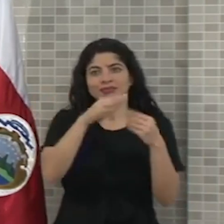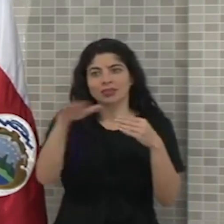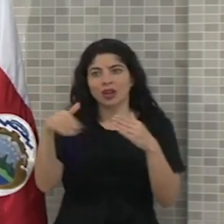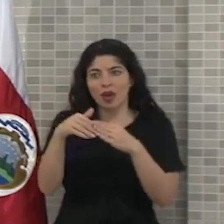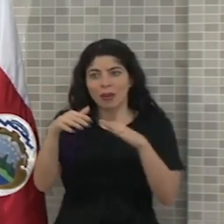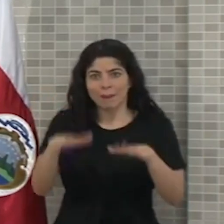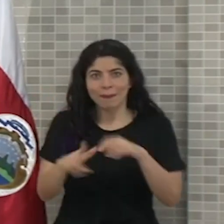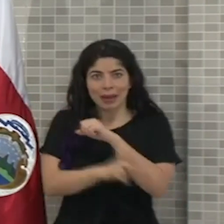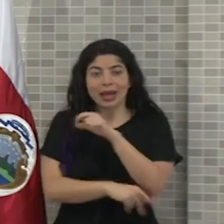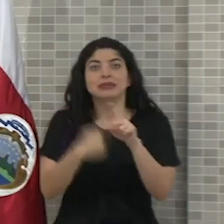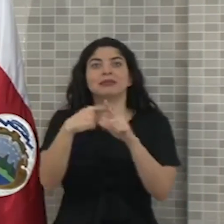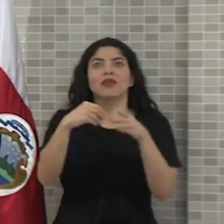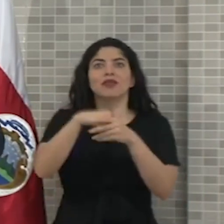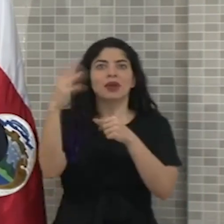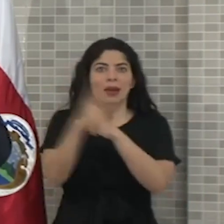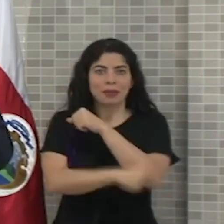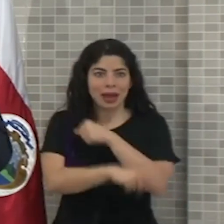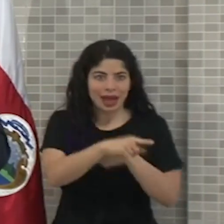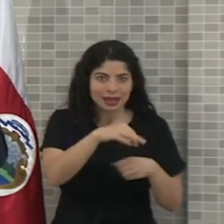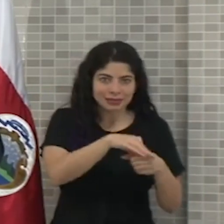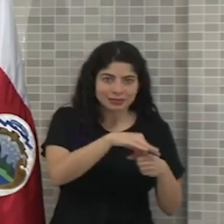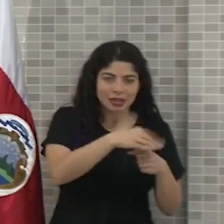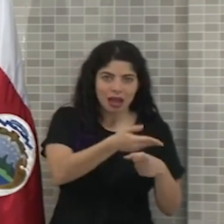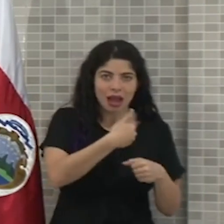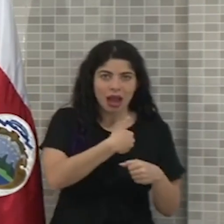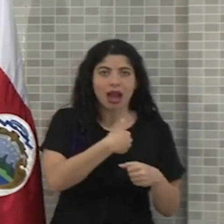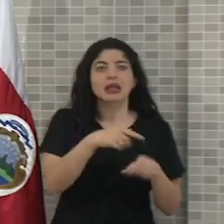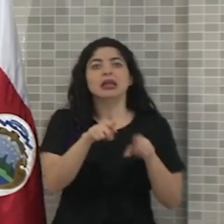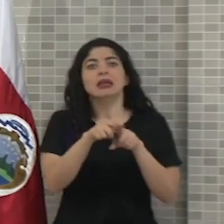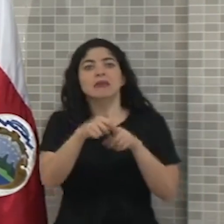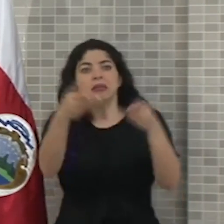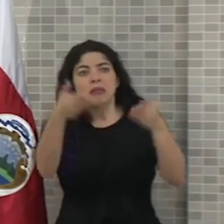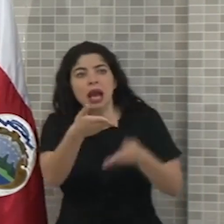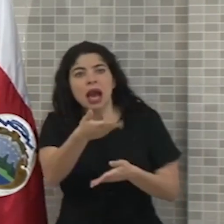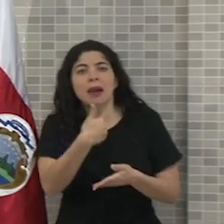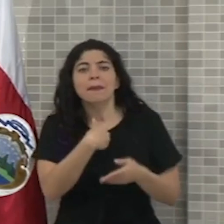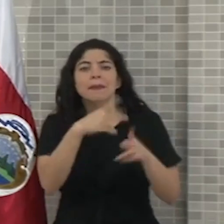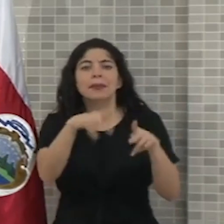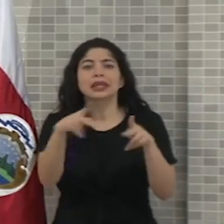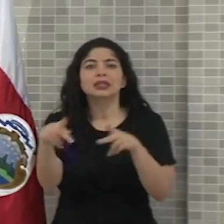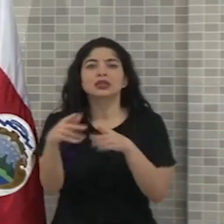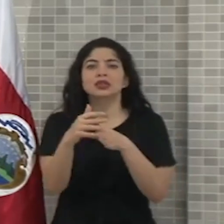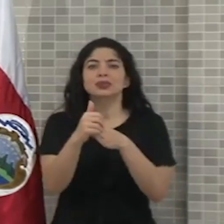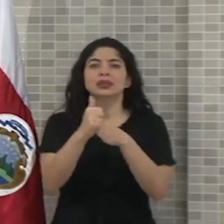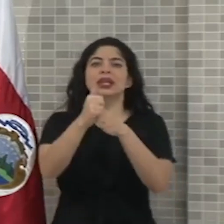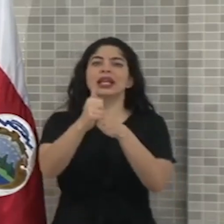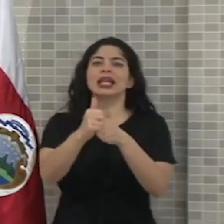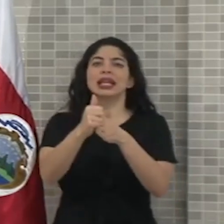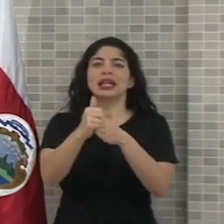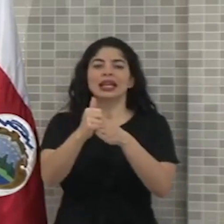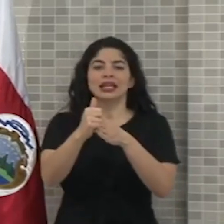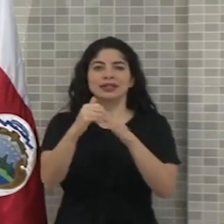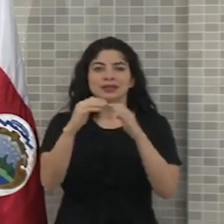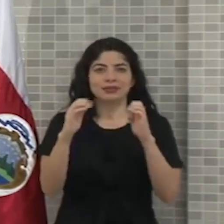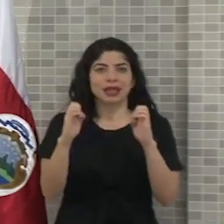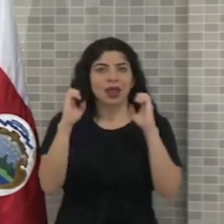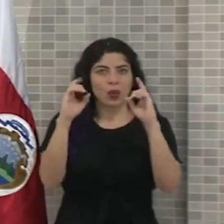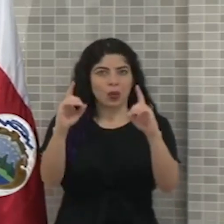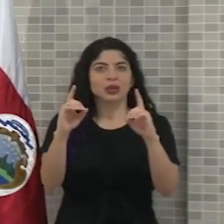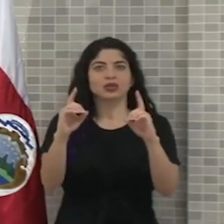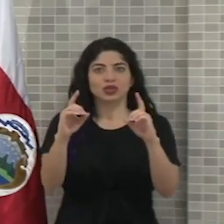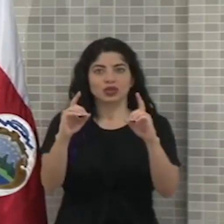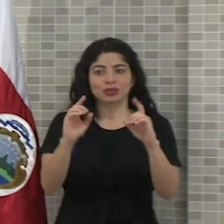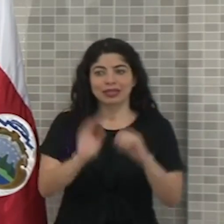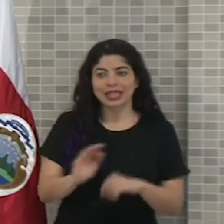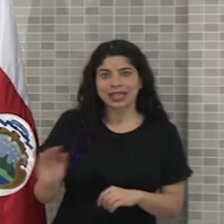país. Tenemos a las personas que lideran la educación de